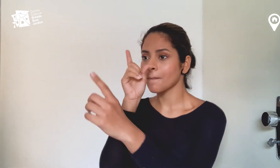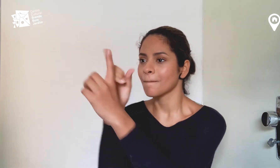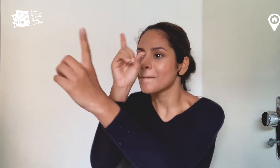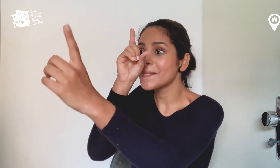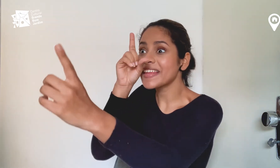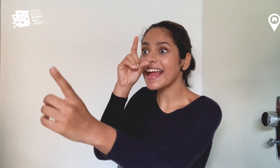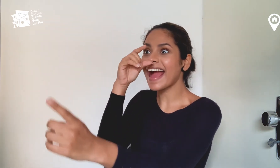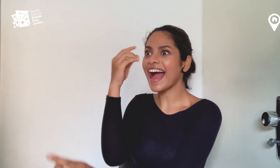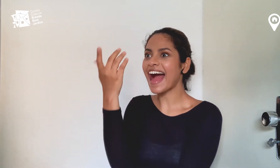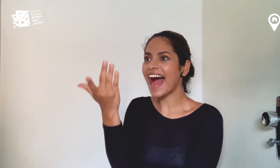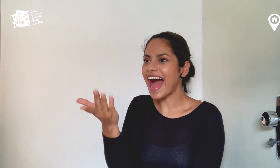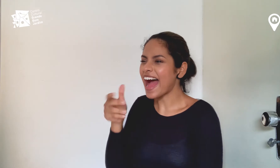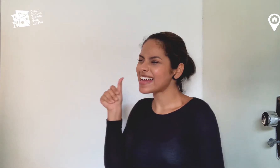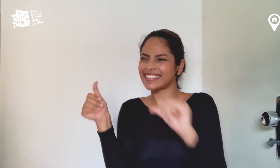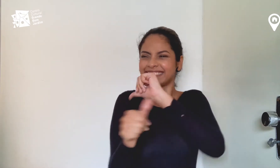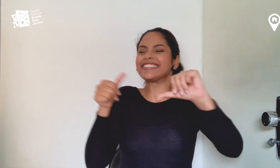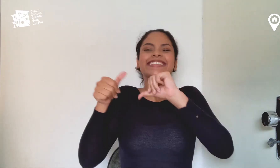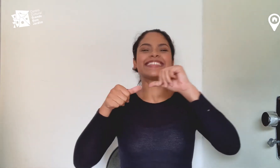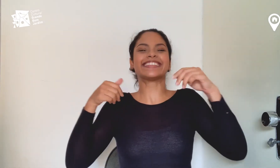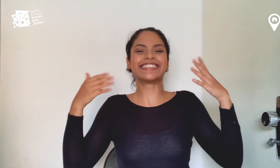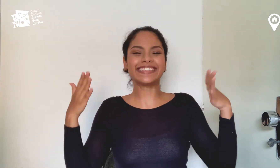Basta eu encontrar você no caminho.